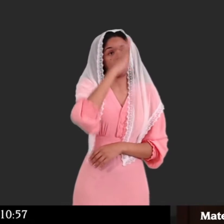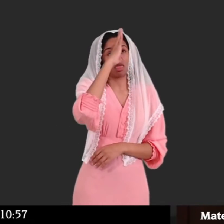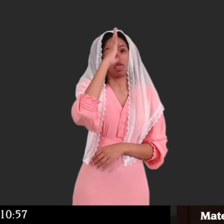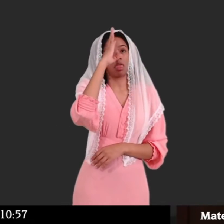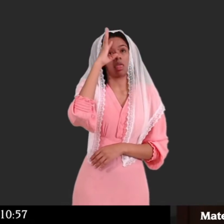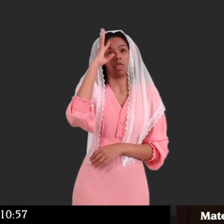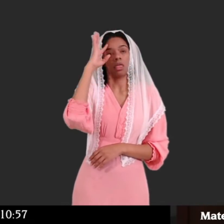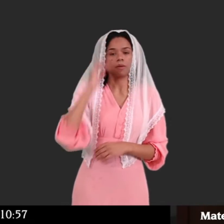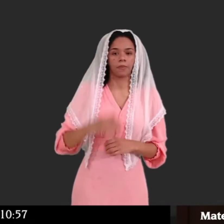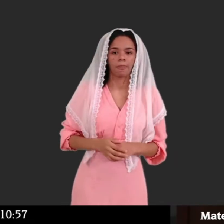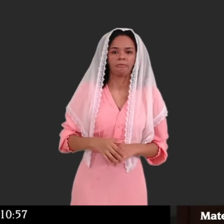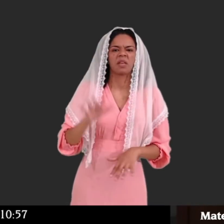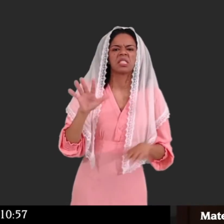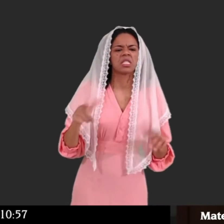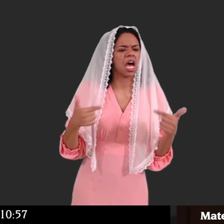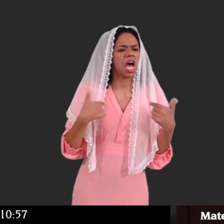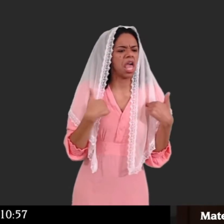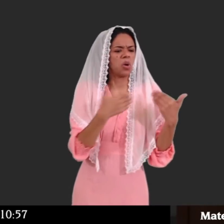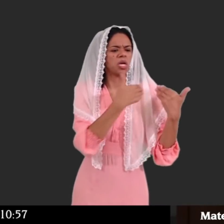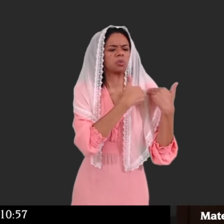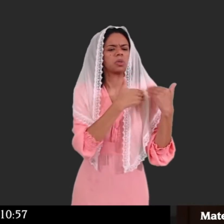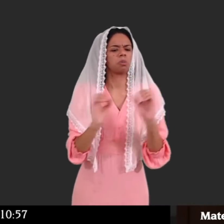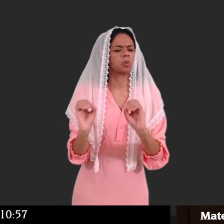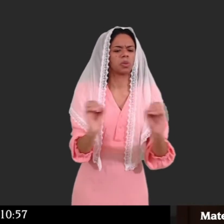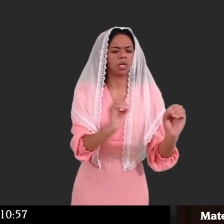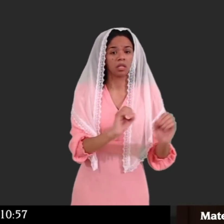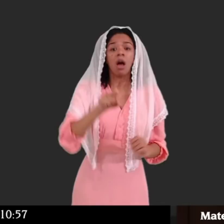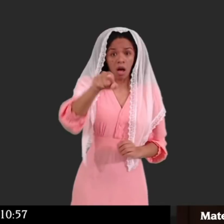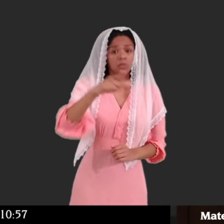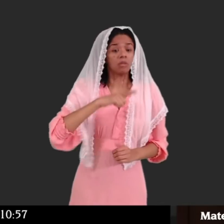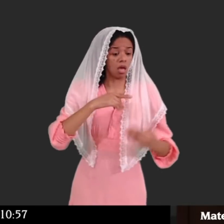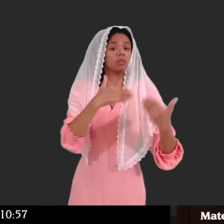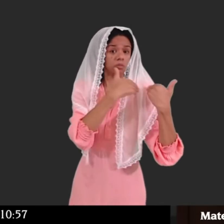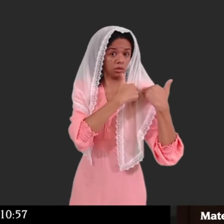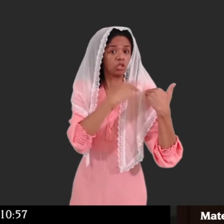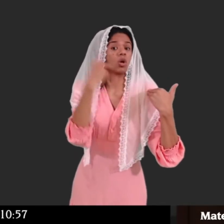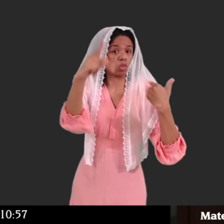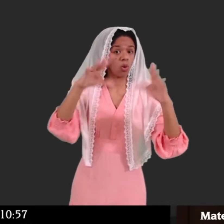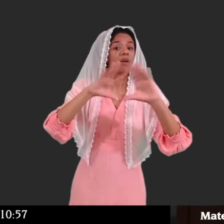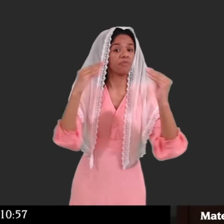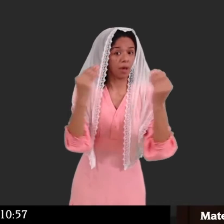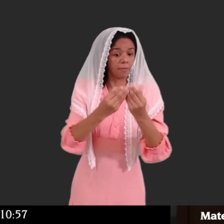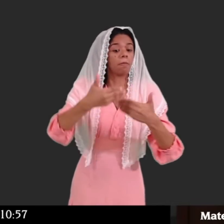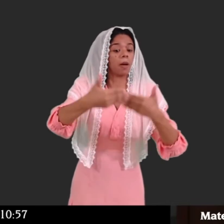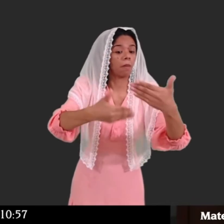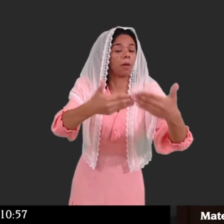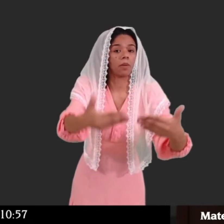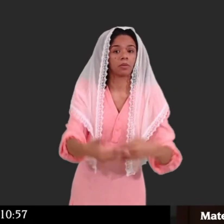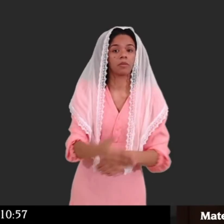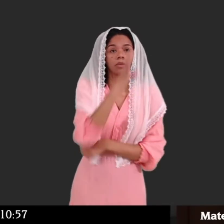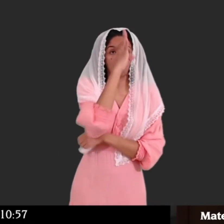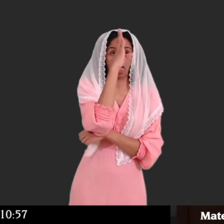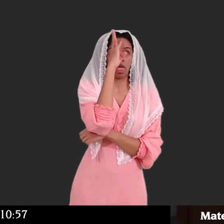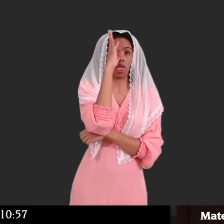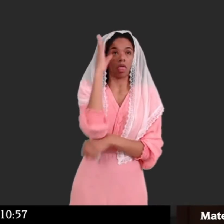mas eu não tenho compromisso com a igreja. Você tem compromisso com a sua história, com a sua vida e com a sua família. Você não pode dormir nem deixar